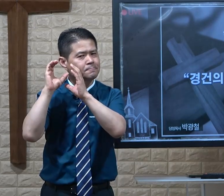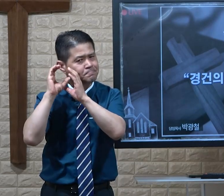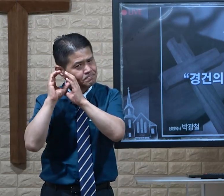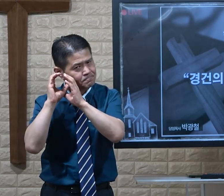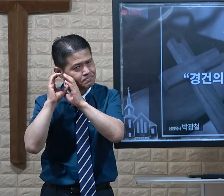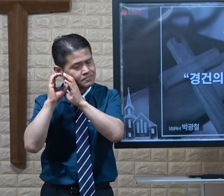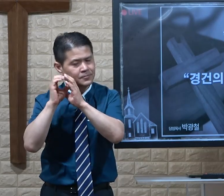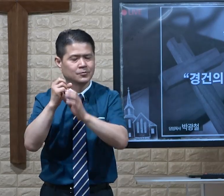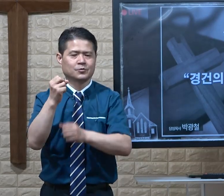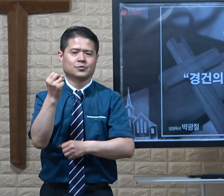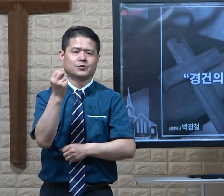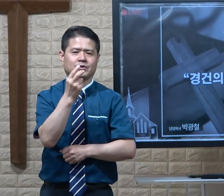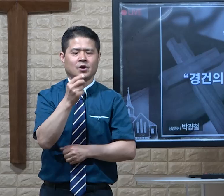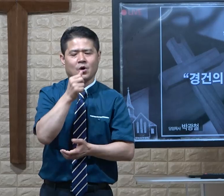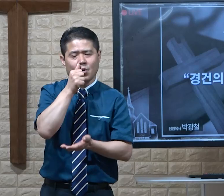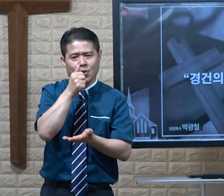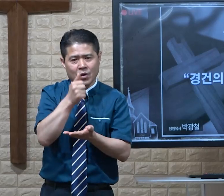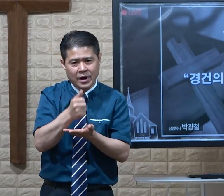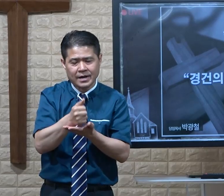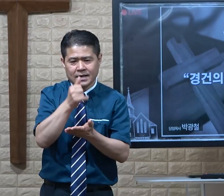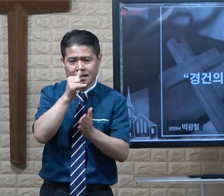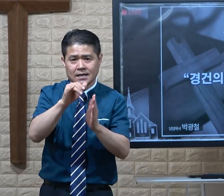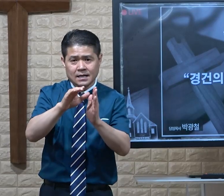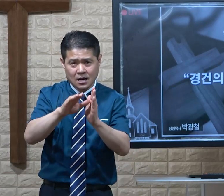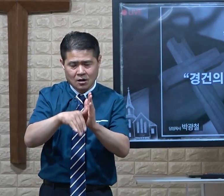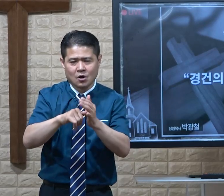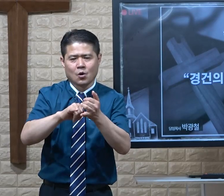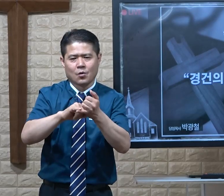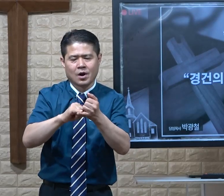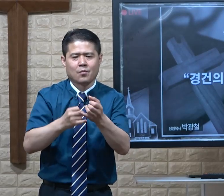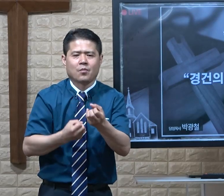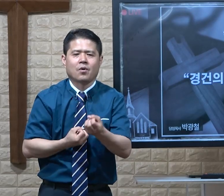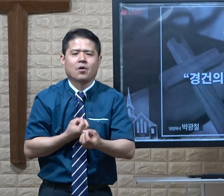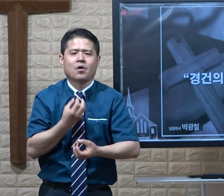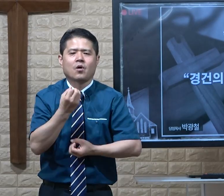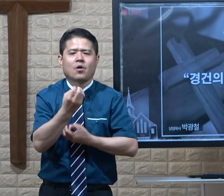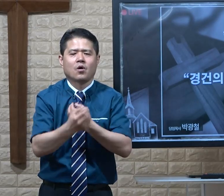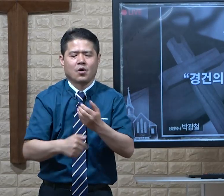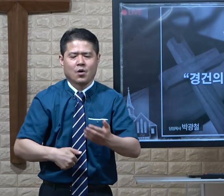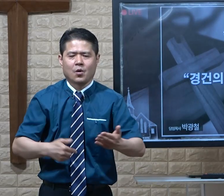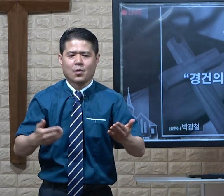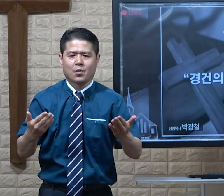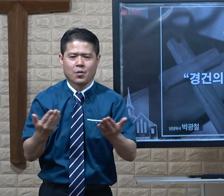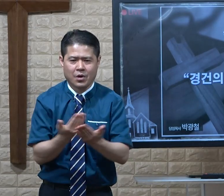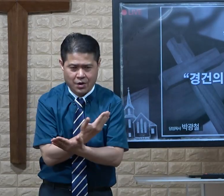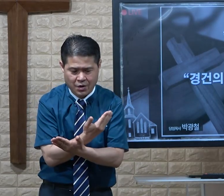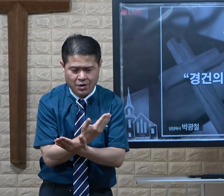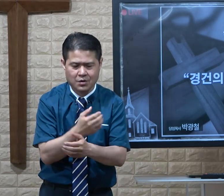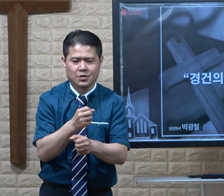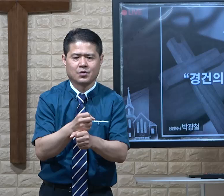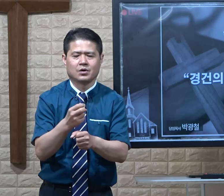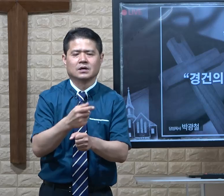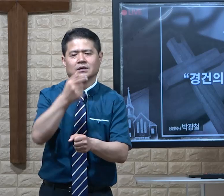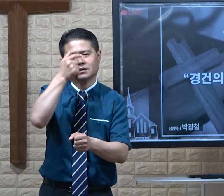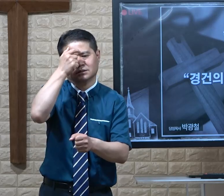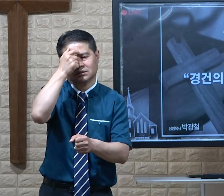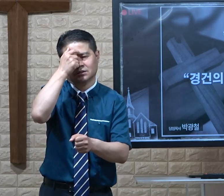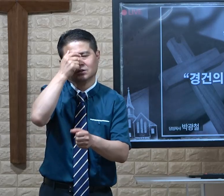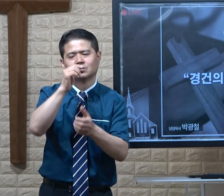아버지의 말씀을 경청하고 우리가 죄인일 때 고백했던 것을